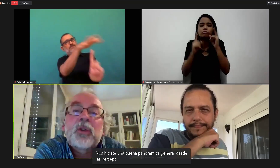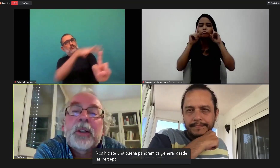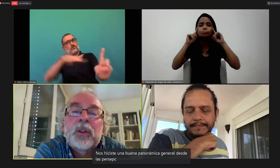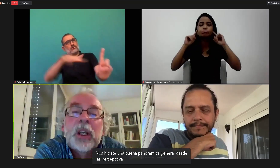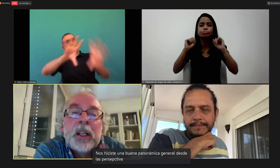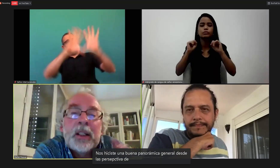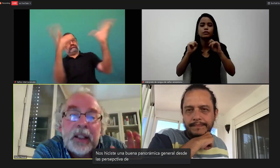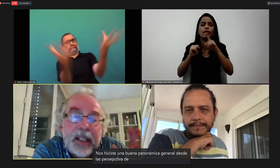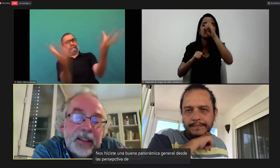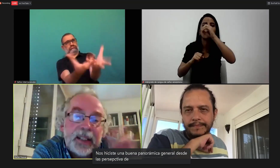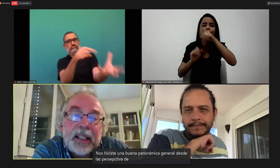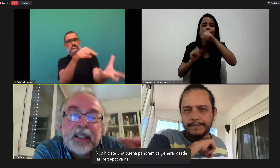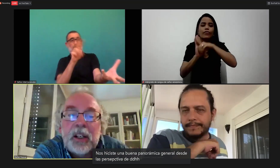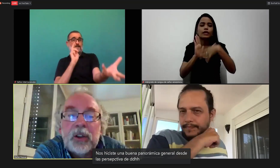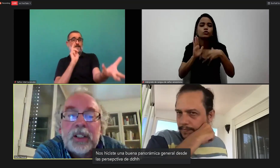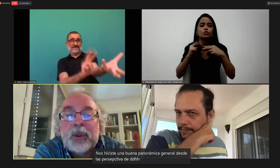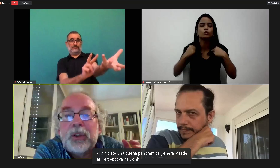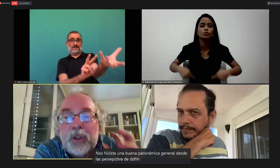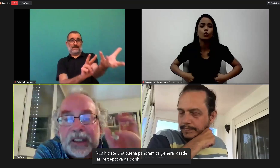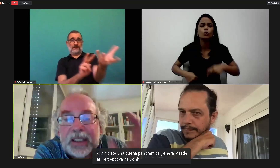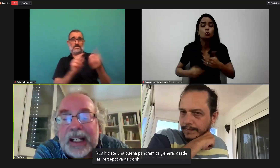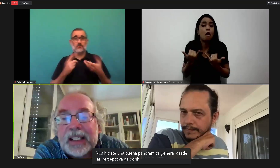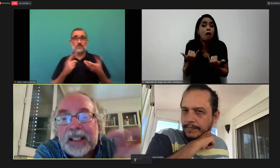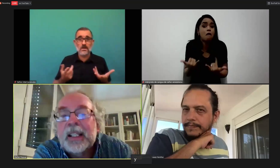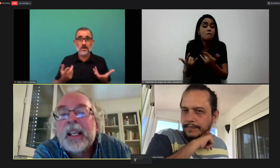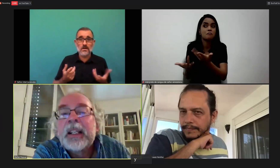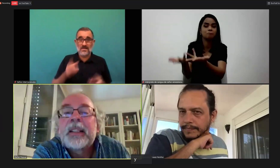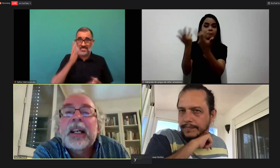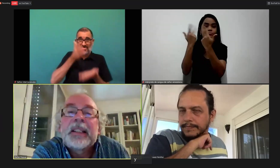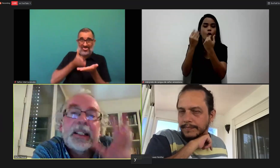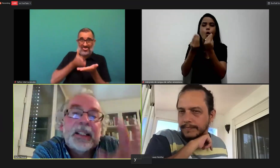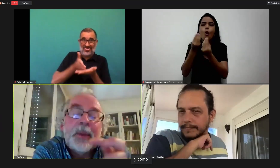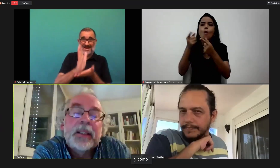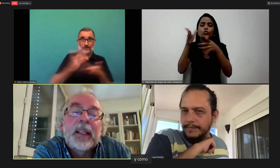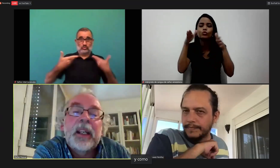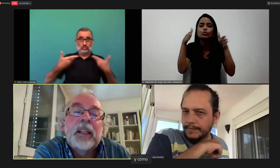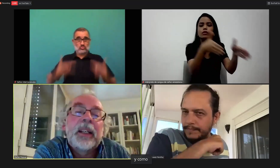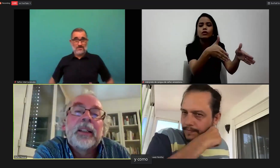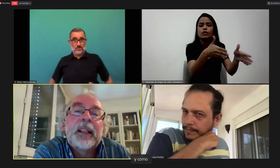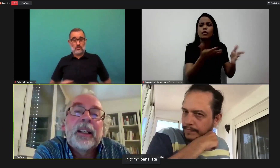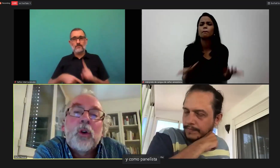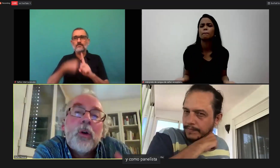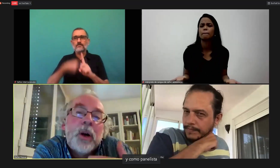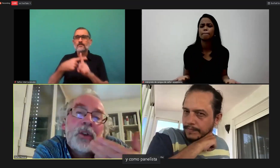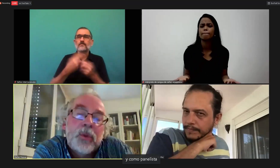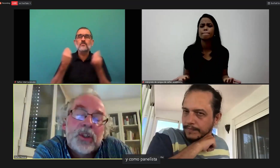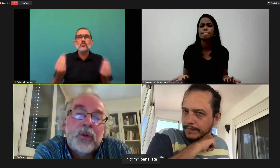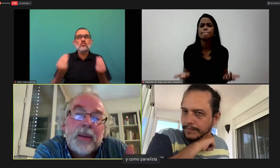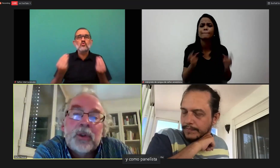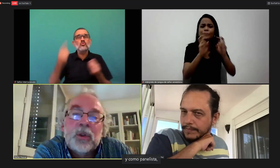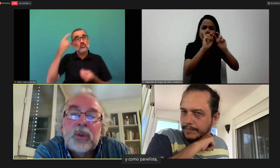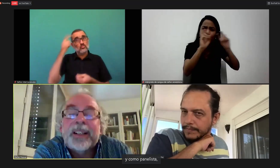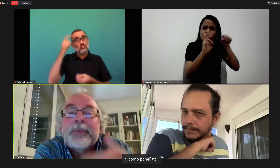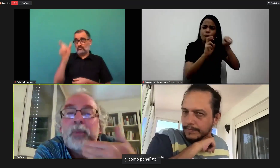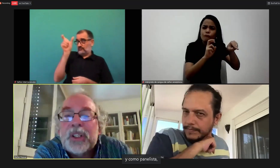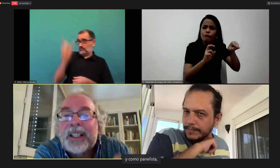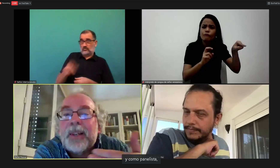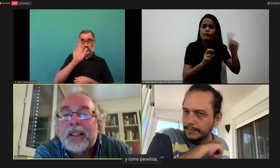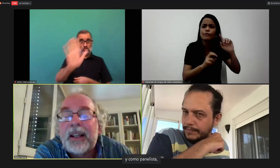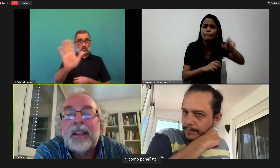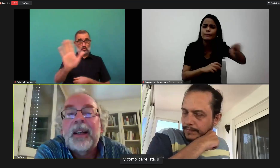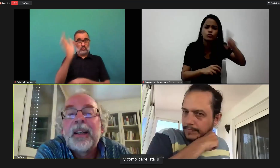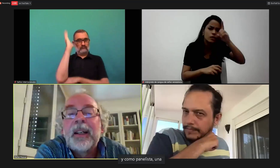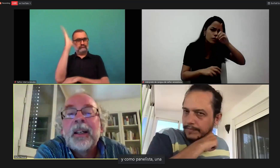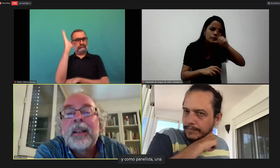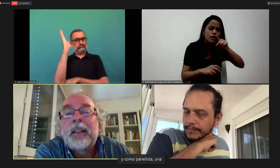discapacidad y derechos humanos, sería interesante que nos centraras ya directamente en cómo aseguramos una